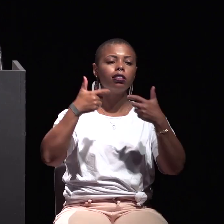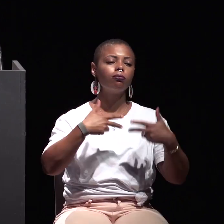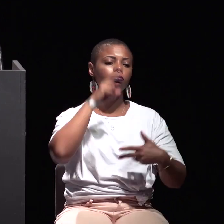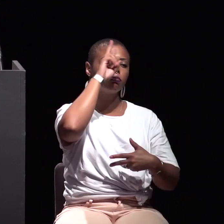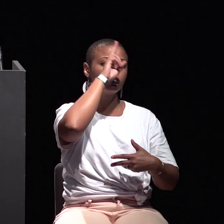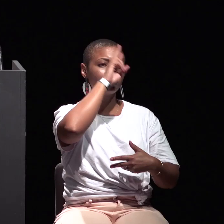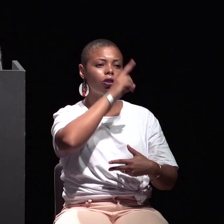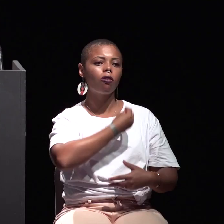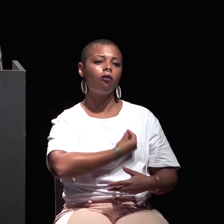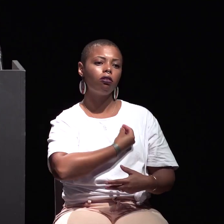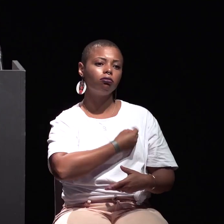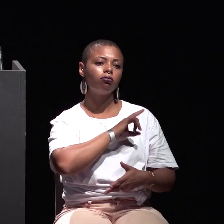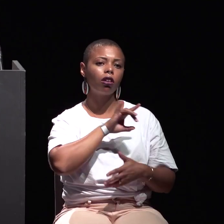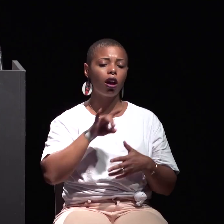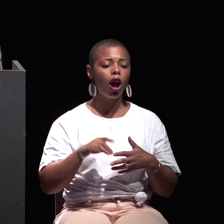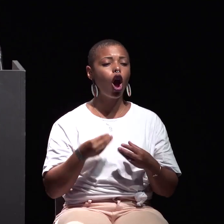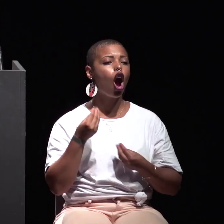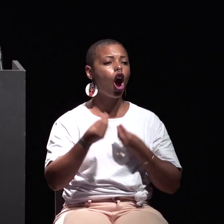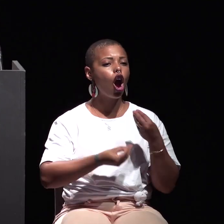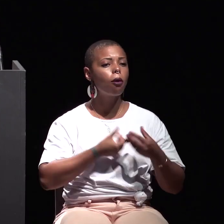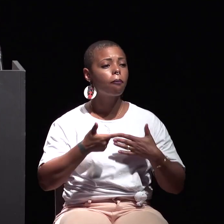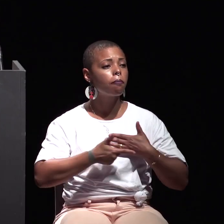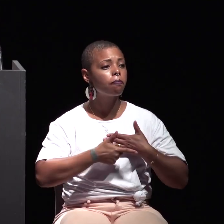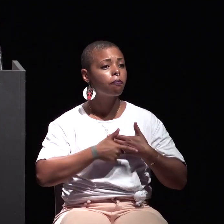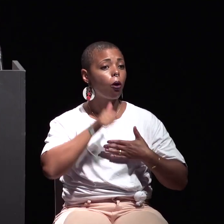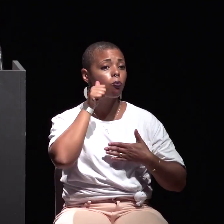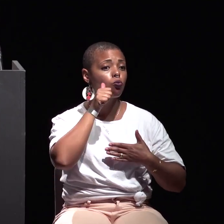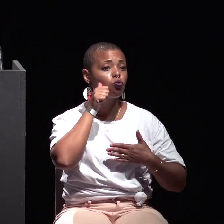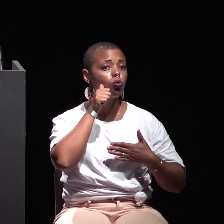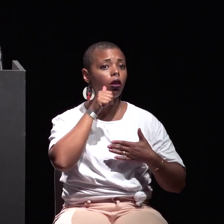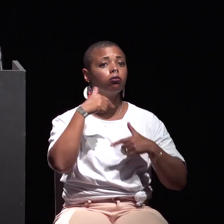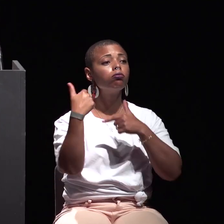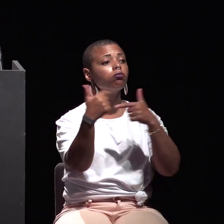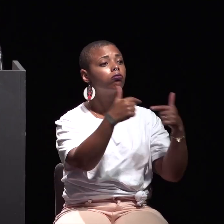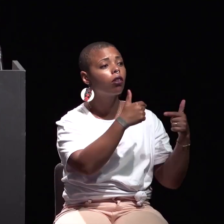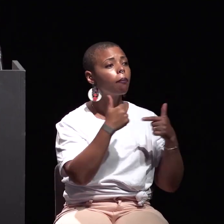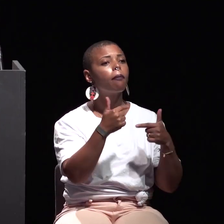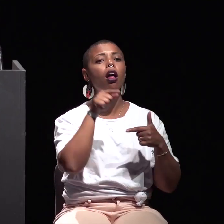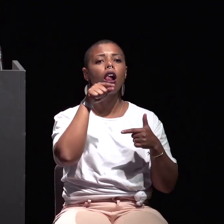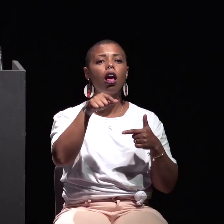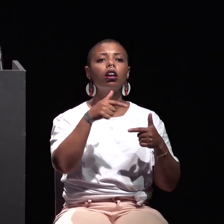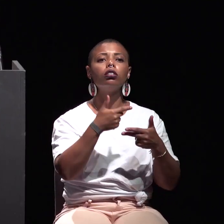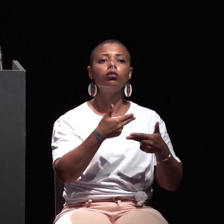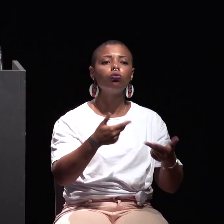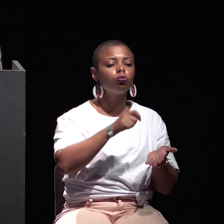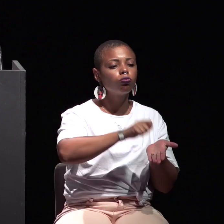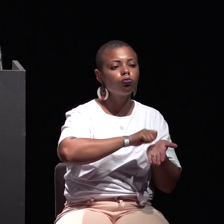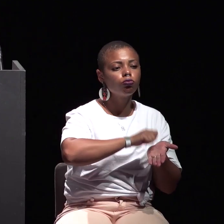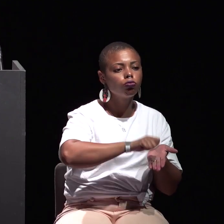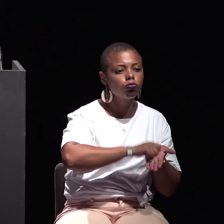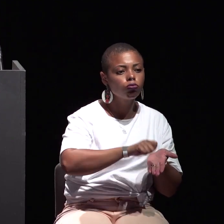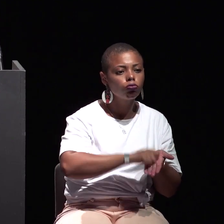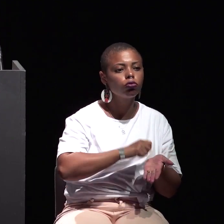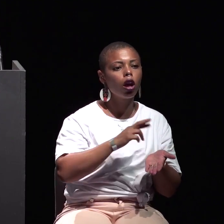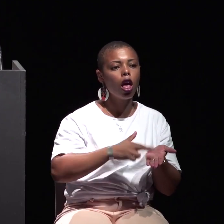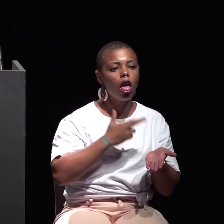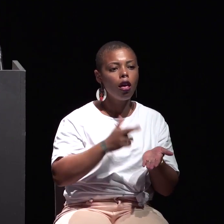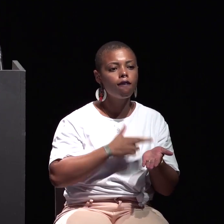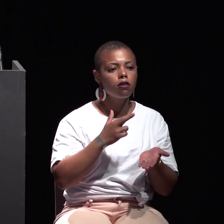poéticas, pensando o papel das mulheres no mercado editorial, que, como sabemos, ainda é bastante